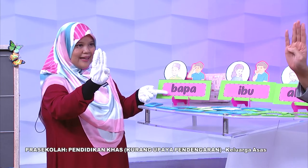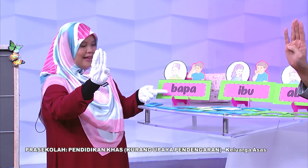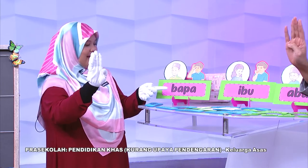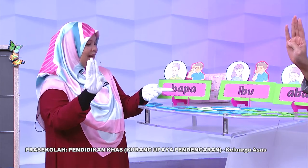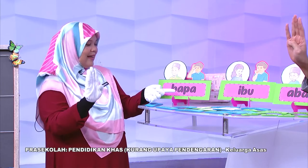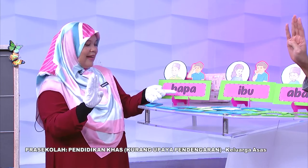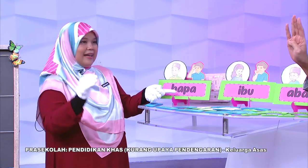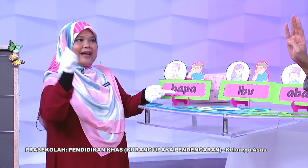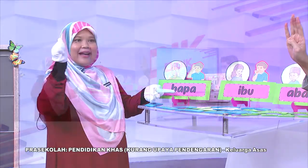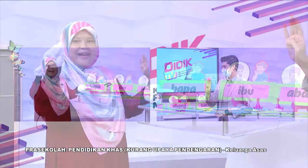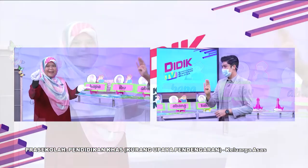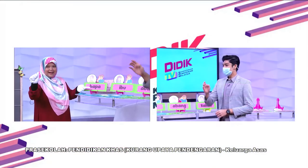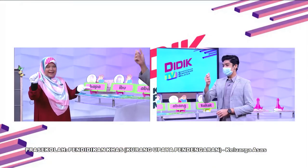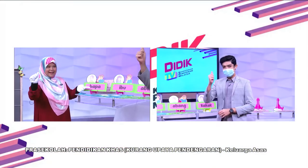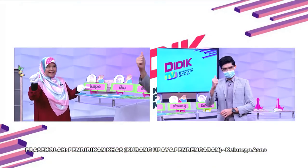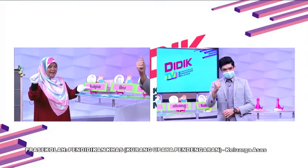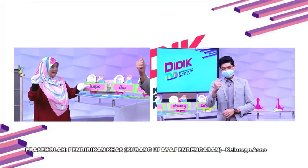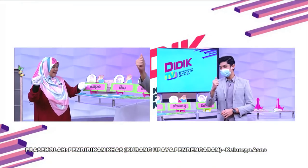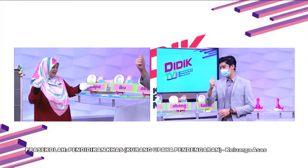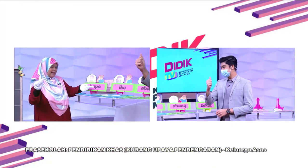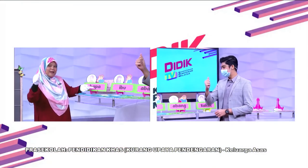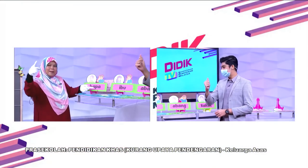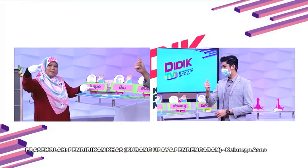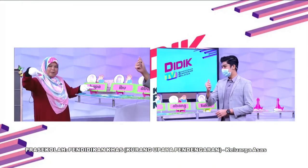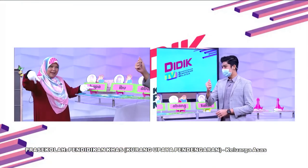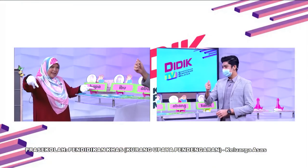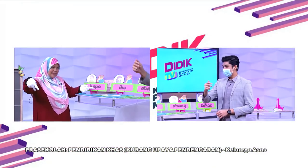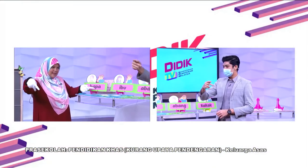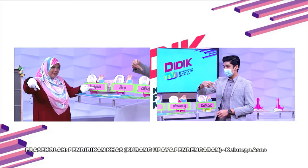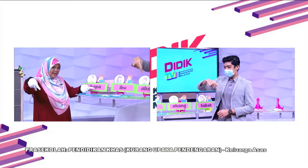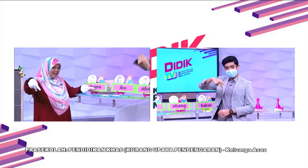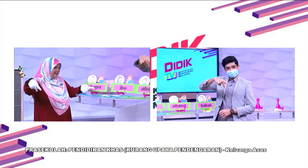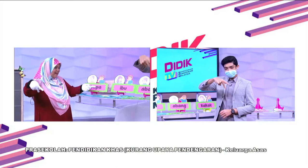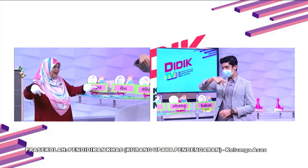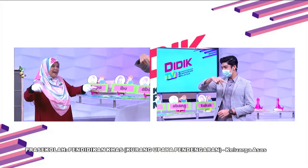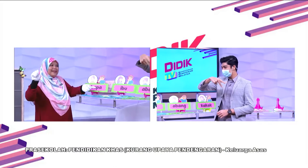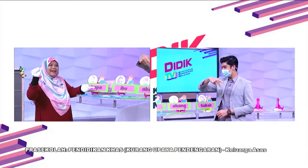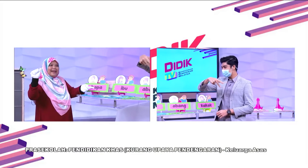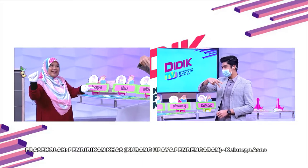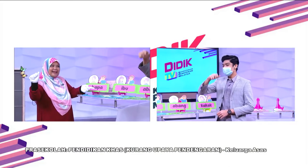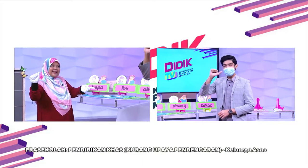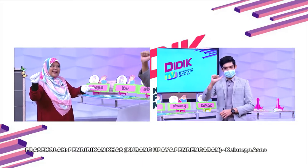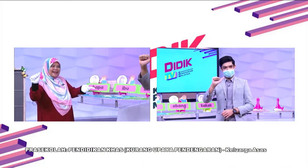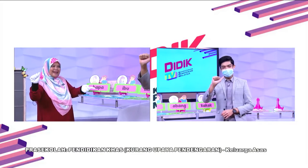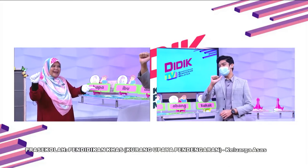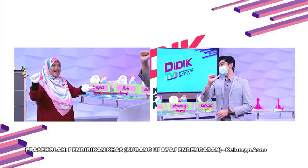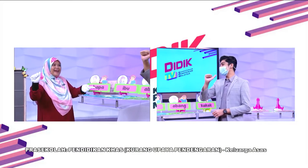ini Ih Pi Pi size by Oke